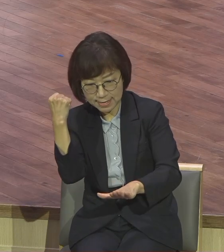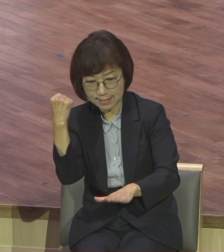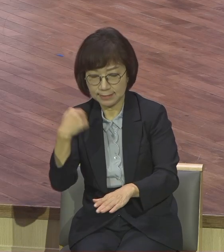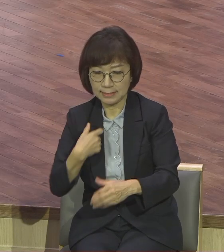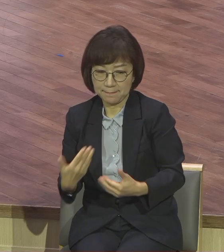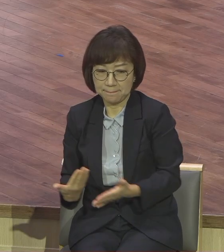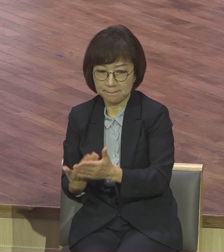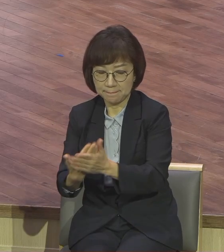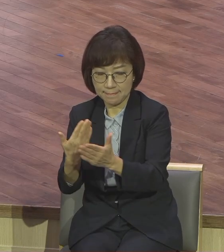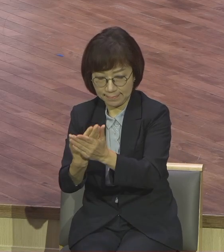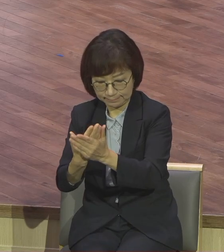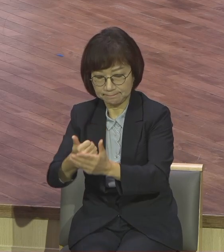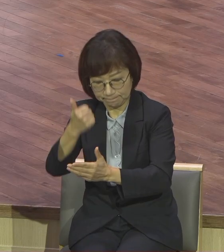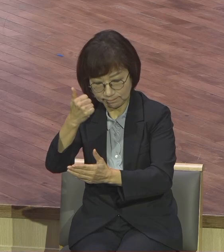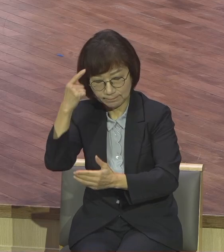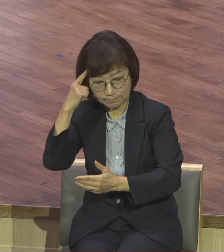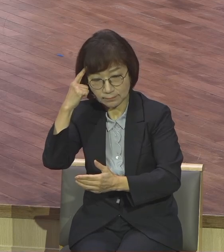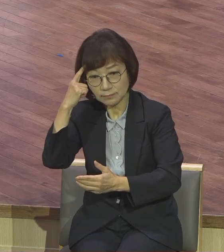됩니다.